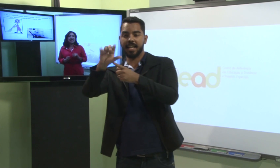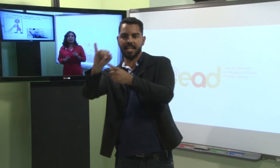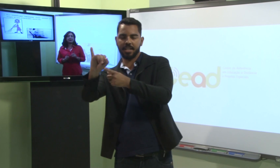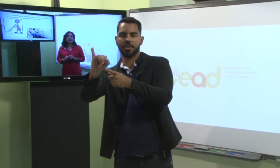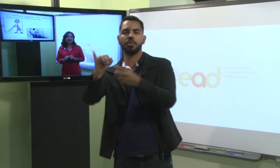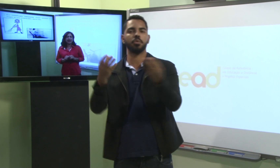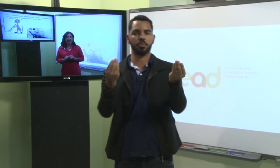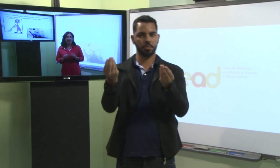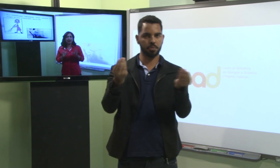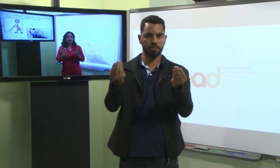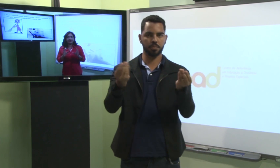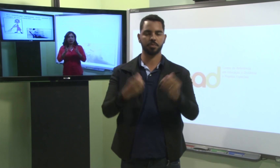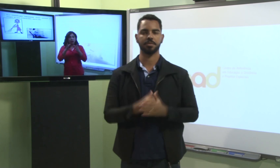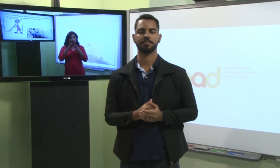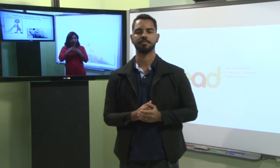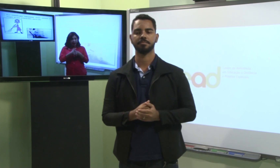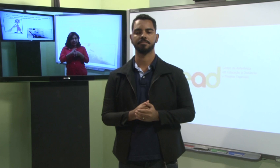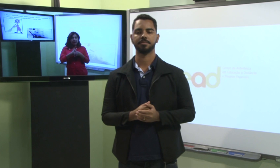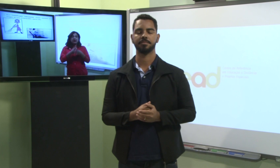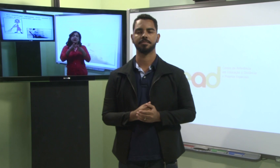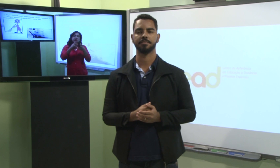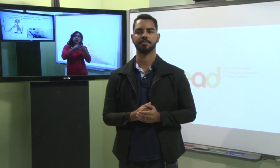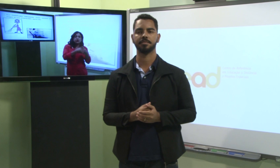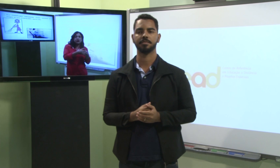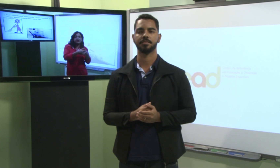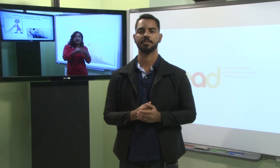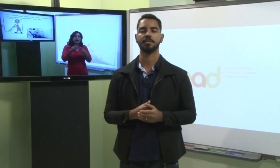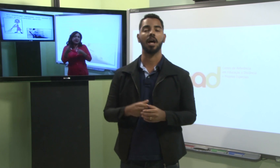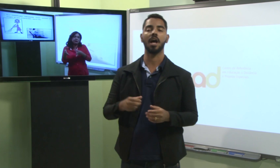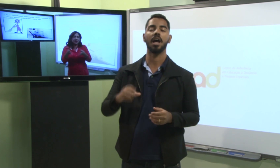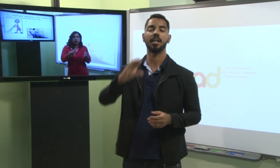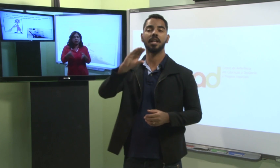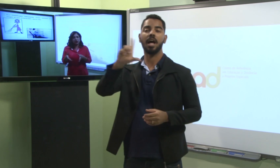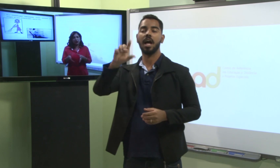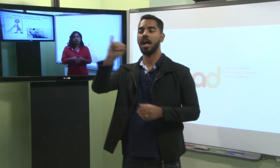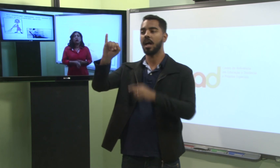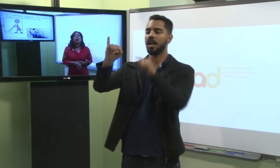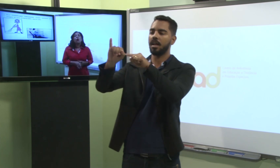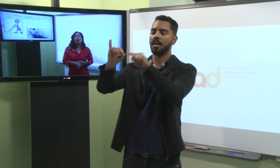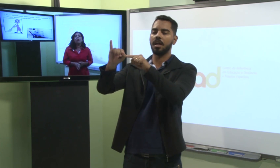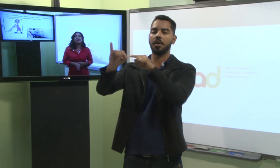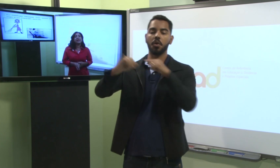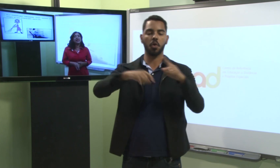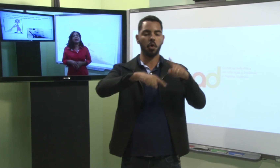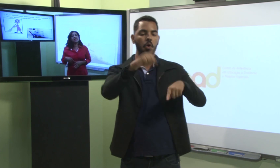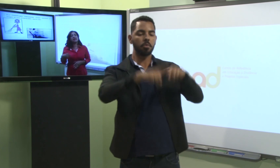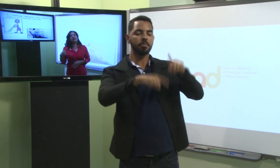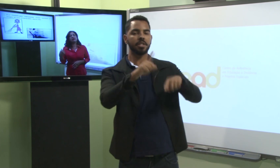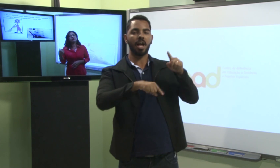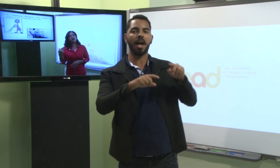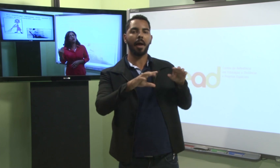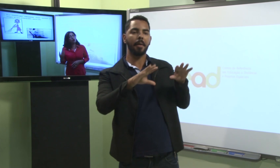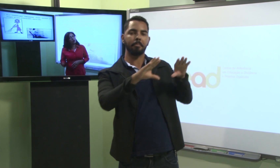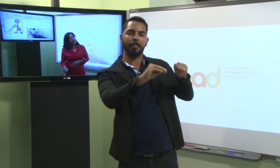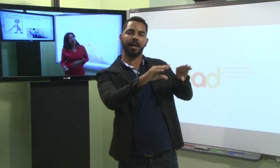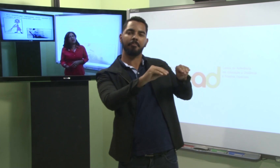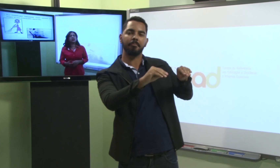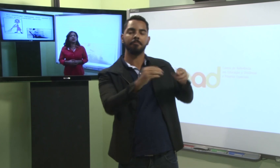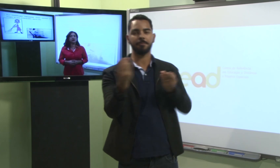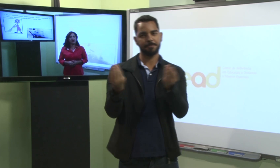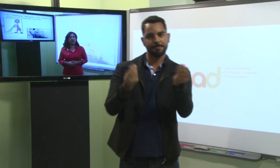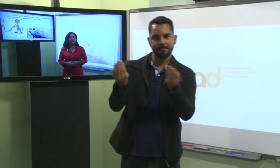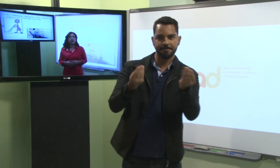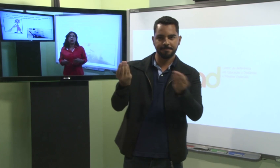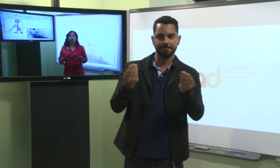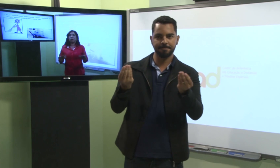ele representará a maneira correta de se utilizar determinado objeto, ou a maneira em que devemos nos comportar